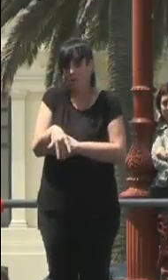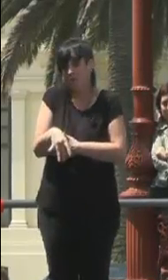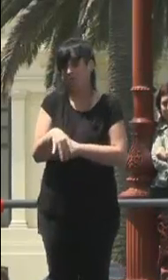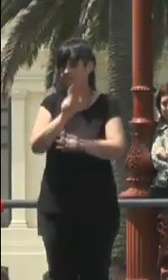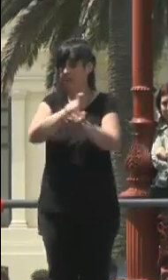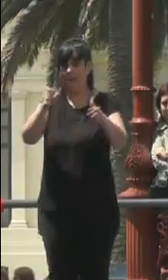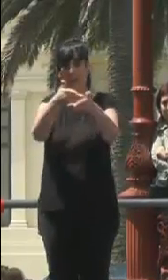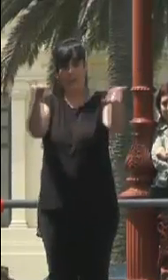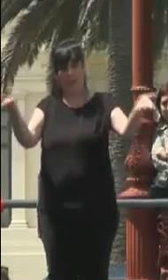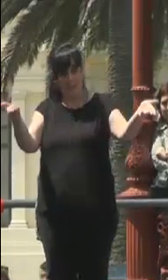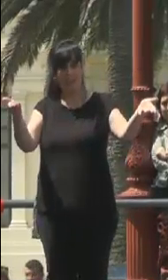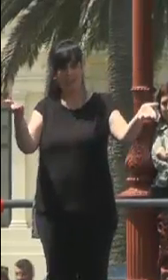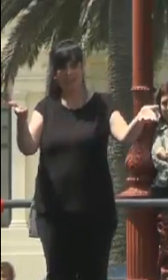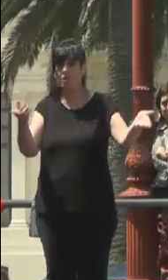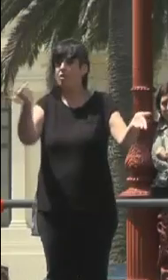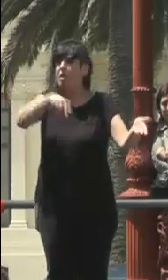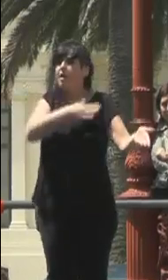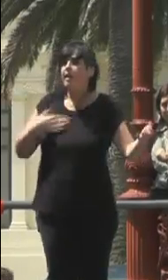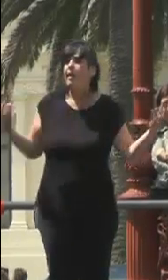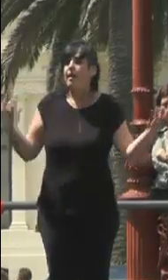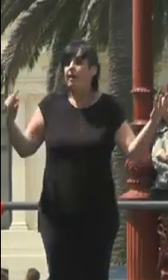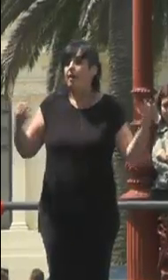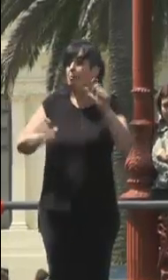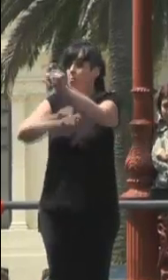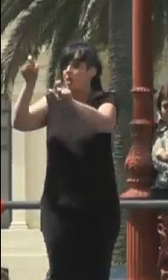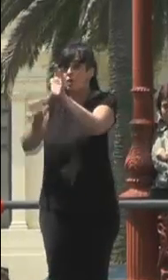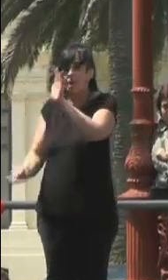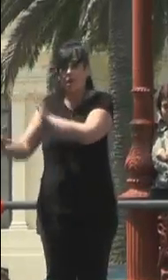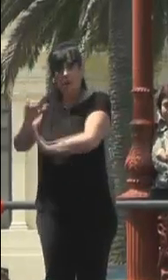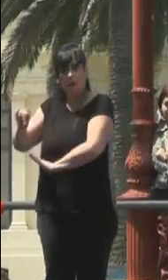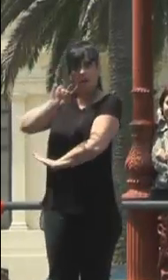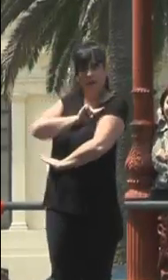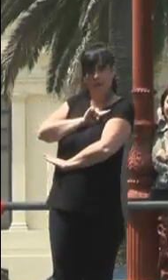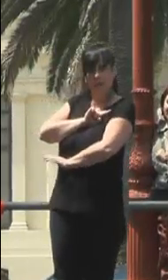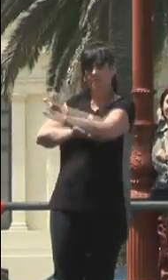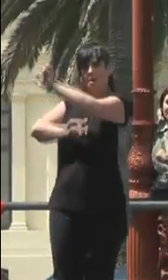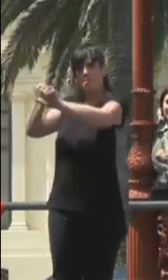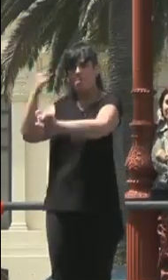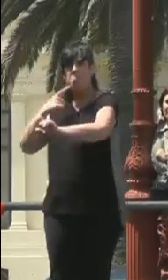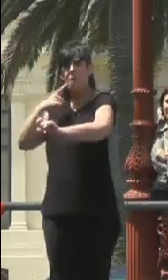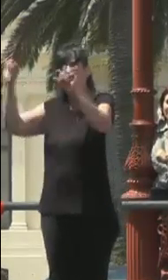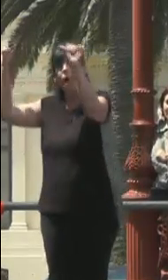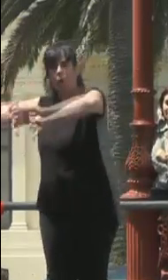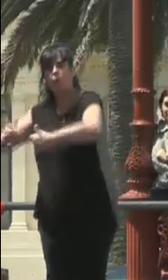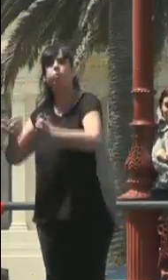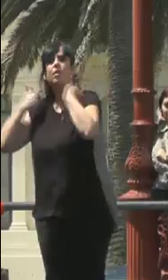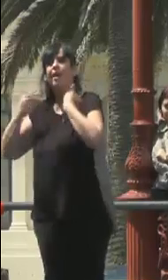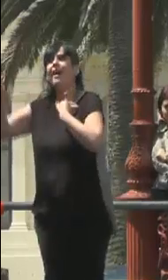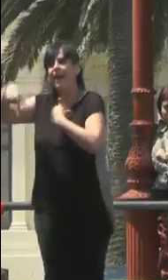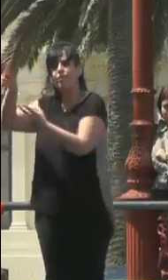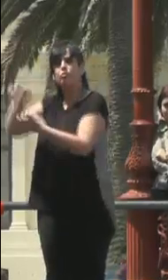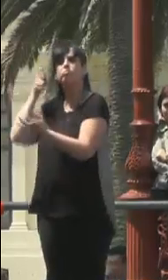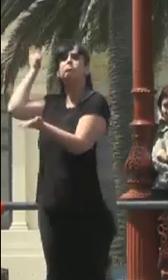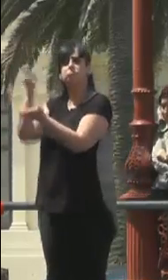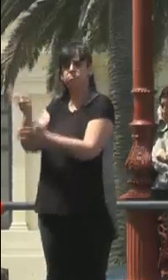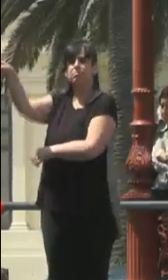públicas. Nos queremos que os de arriba, os da estafa, os que causaron a quiebra bancaria, señan os que paguen os